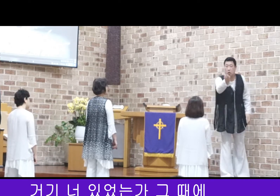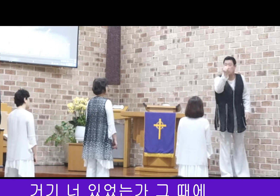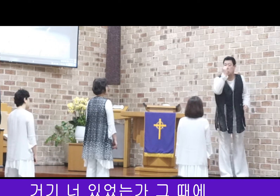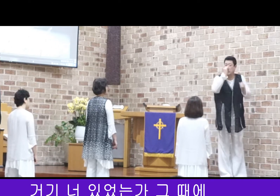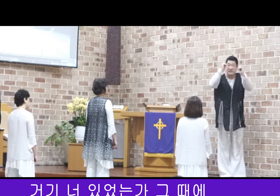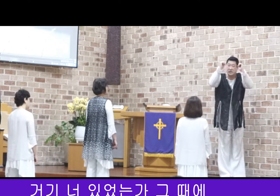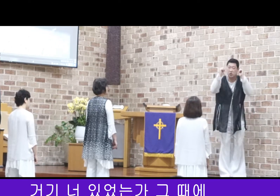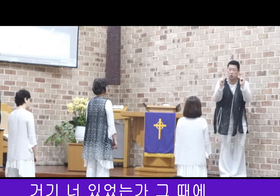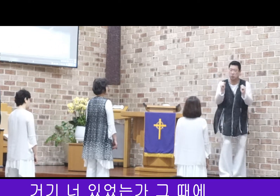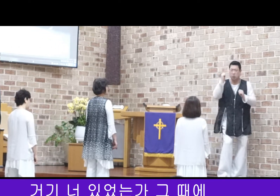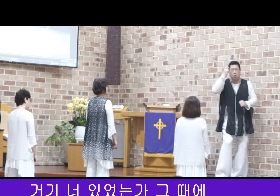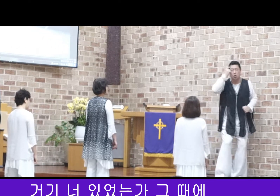있었는가